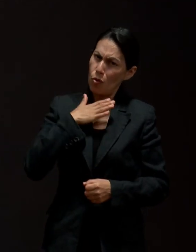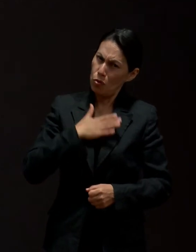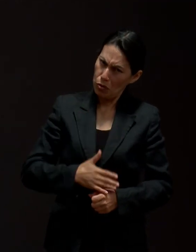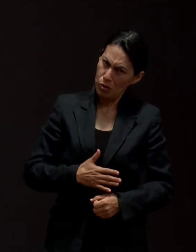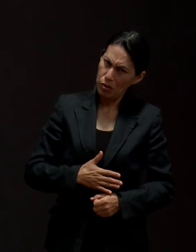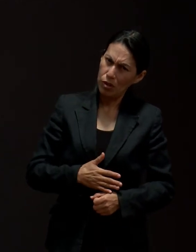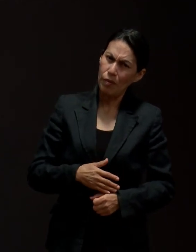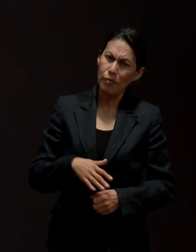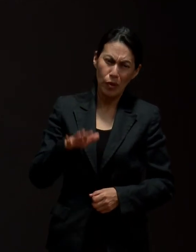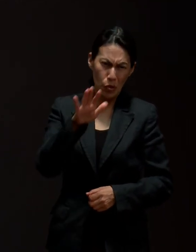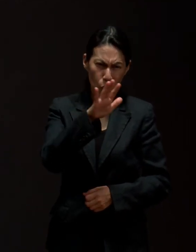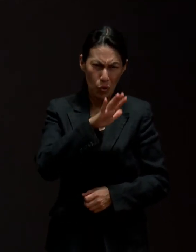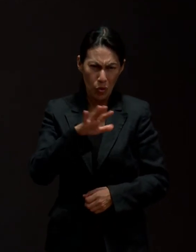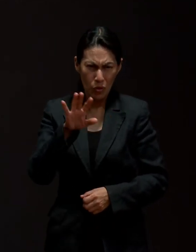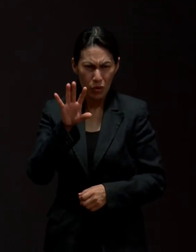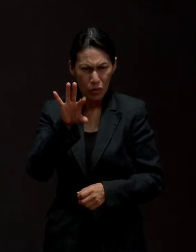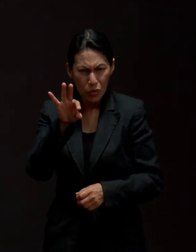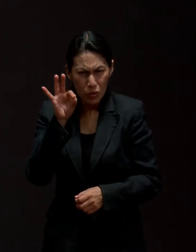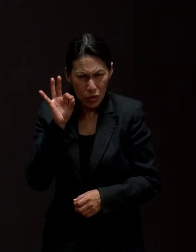justicia a sus escogidos.